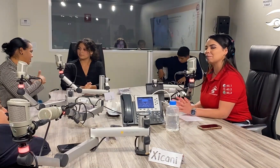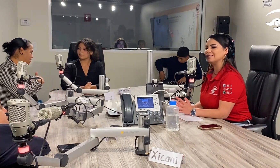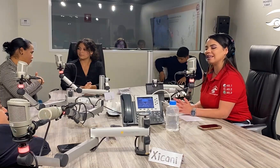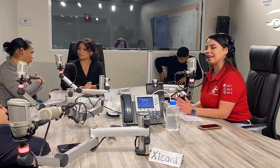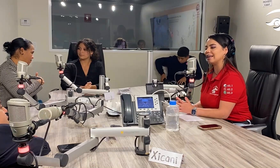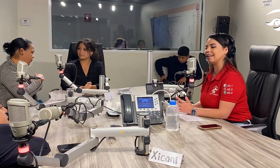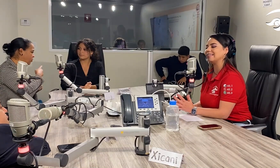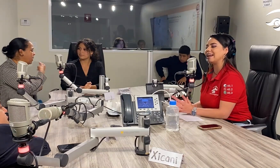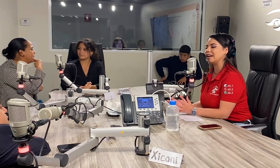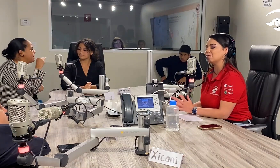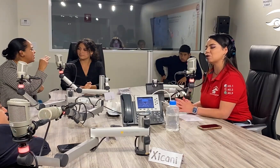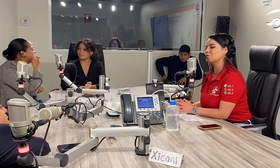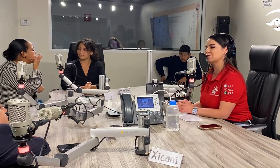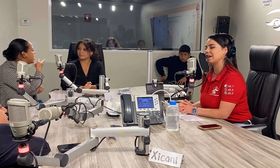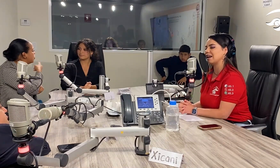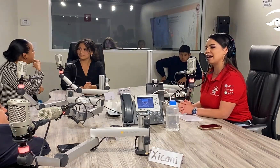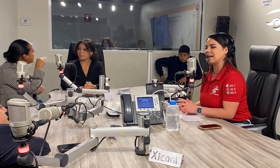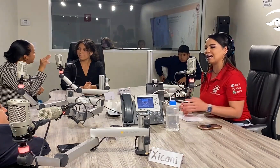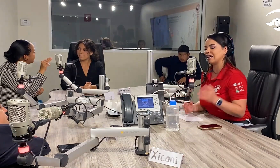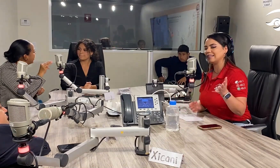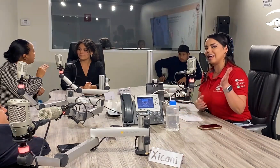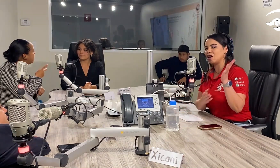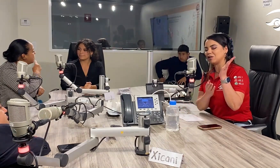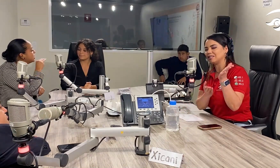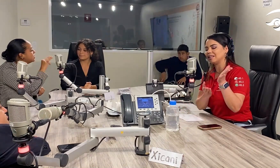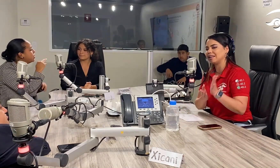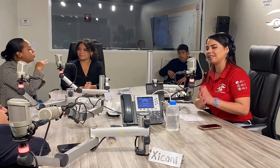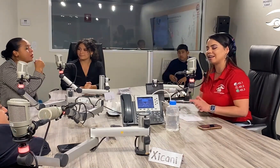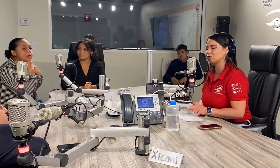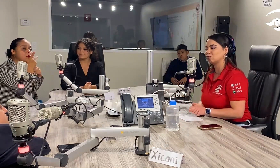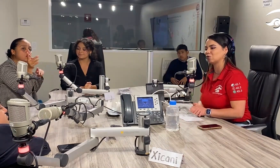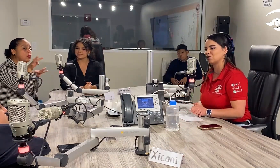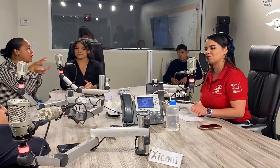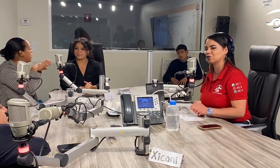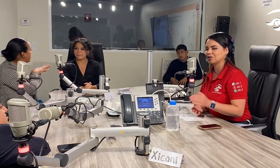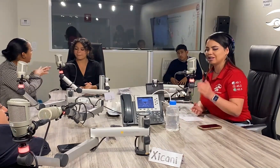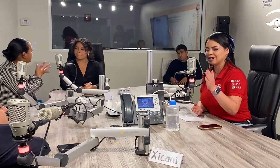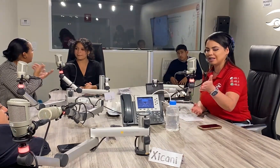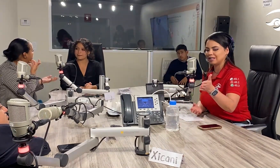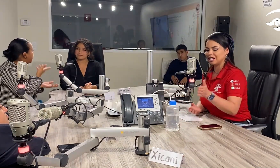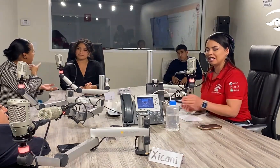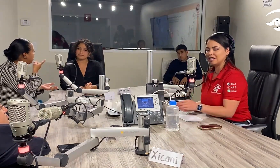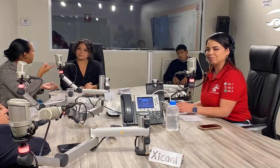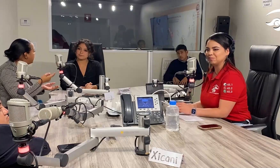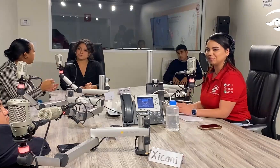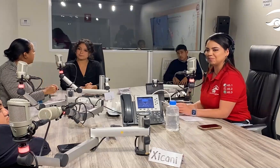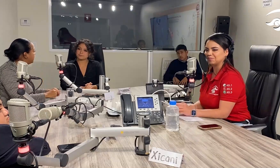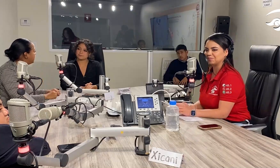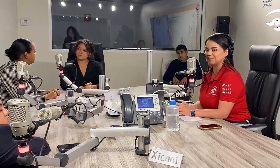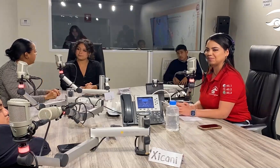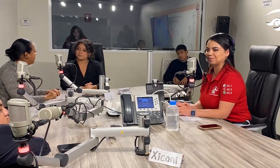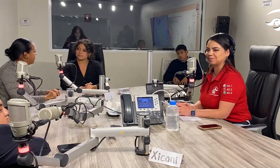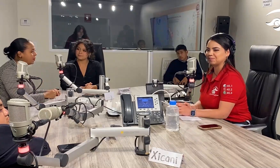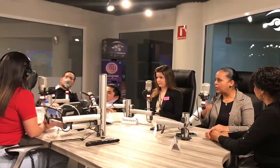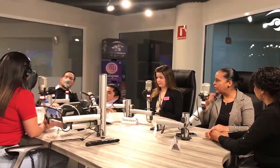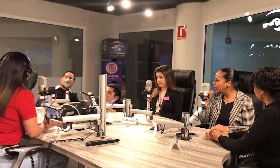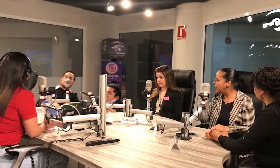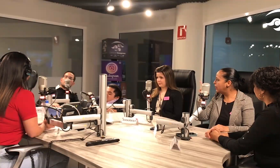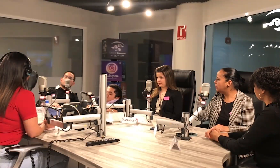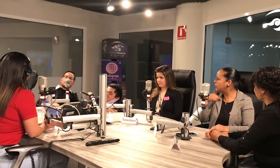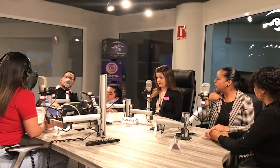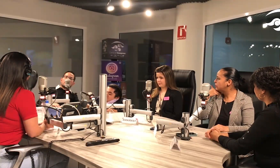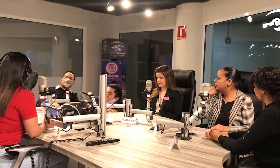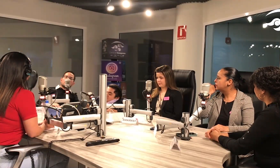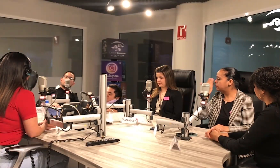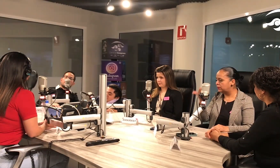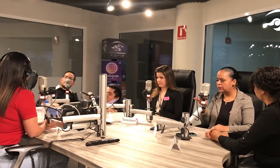¿qué mensaje, qué tarea le podemos dejar a la gente, a la audiencia de Generación Pro, chicos? ¿Shikani? Bueno, primero que nada, una